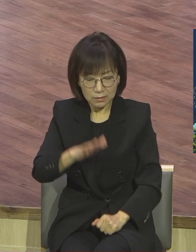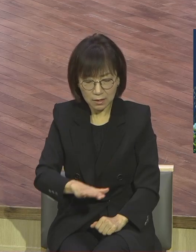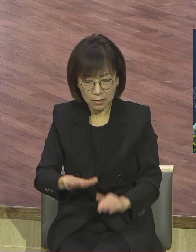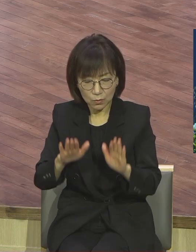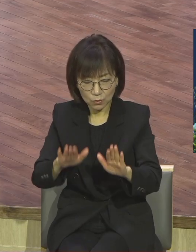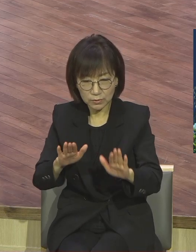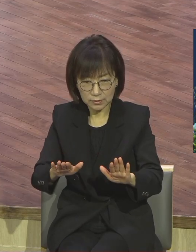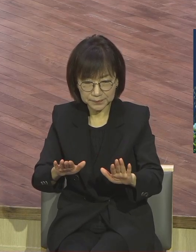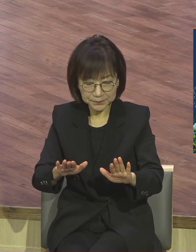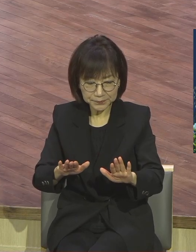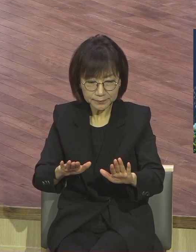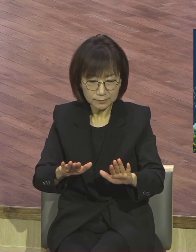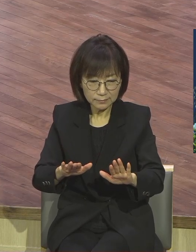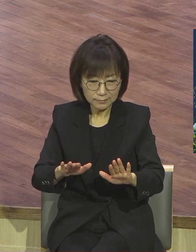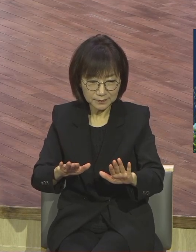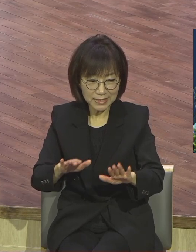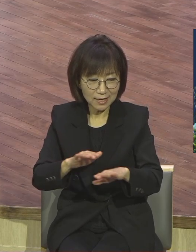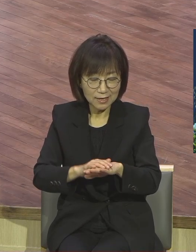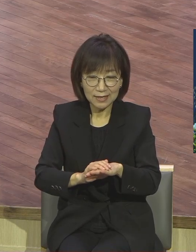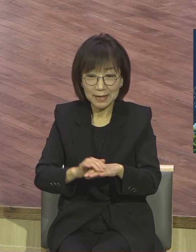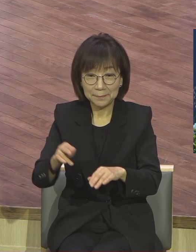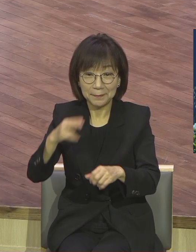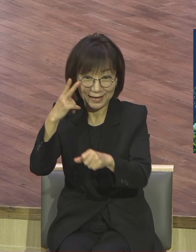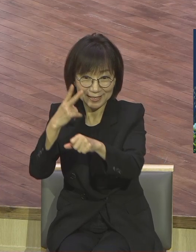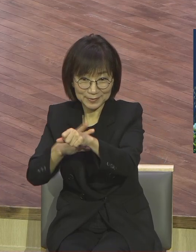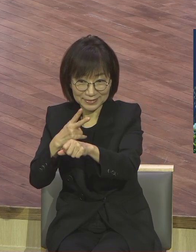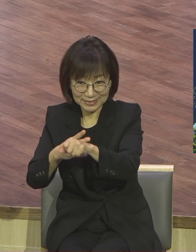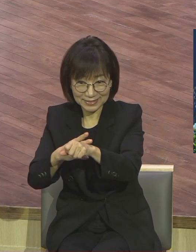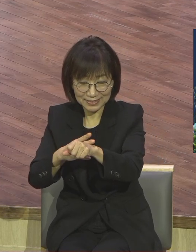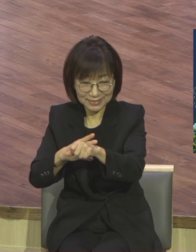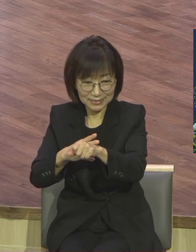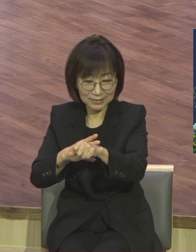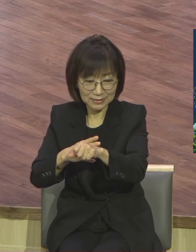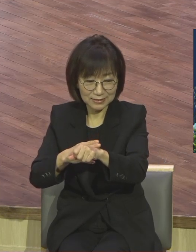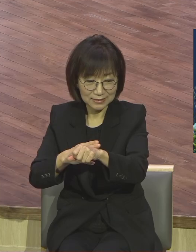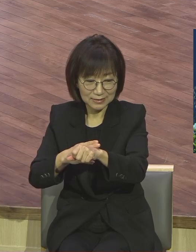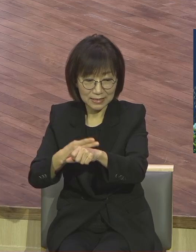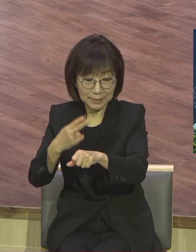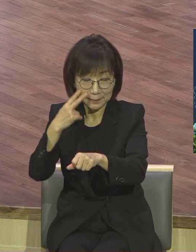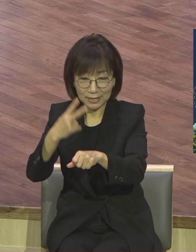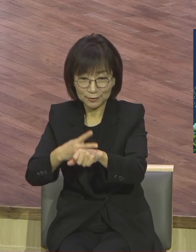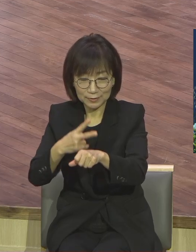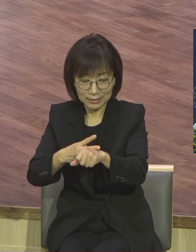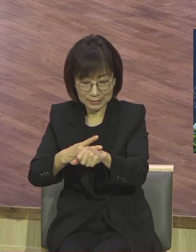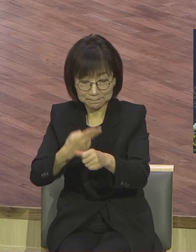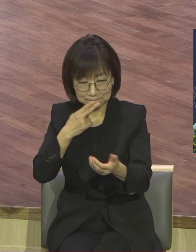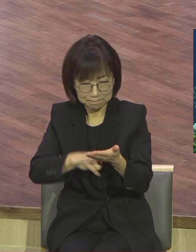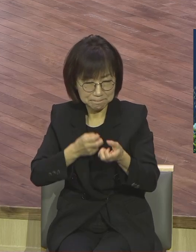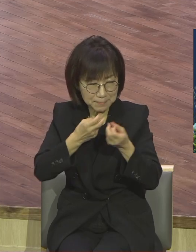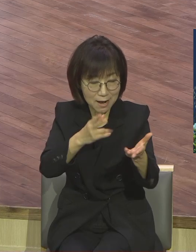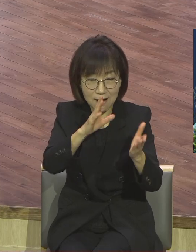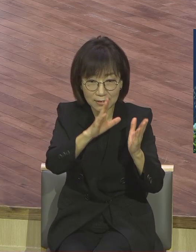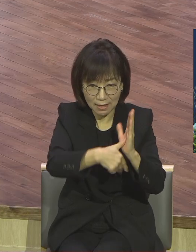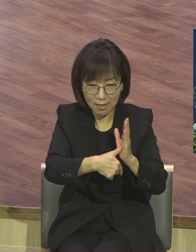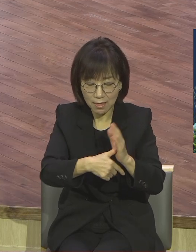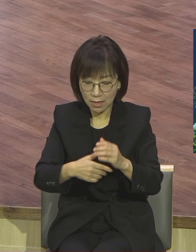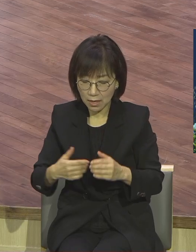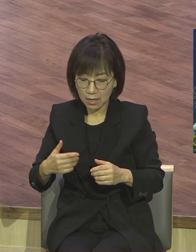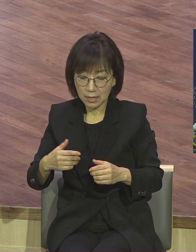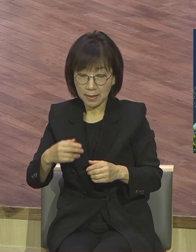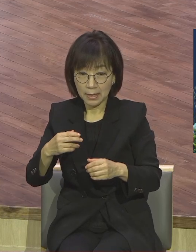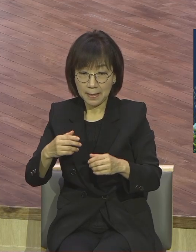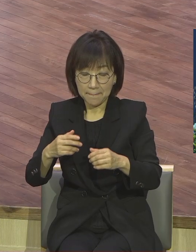표현은 하나하나가 그 당시로서는 사도 바울의 이 삶에 복음이 얼마나